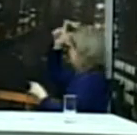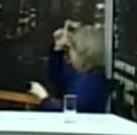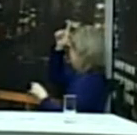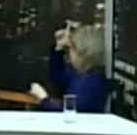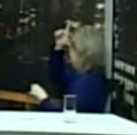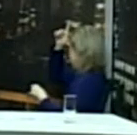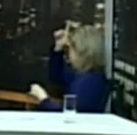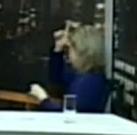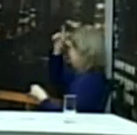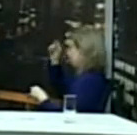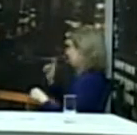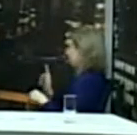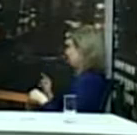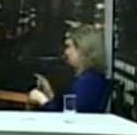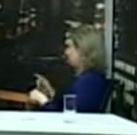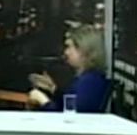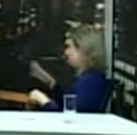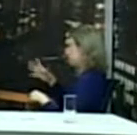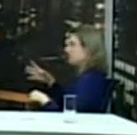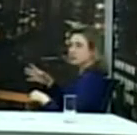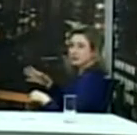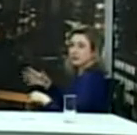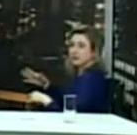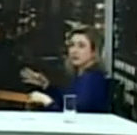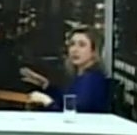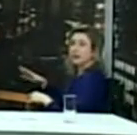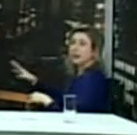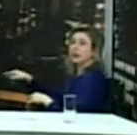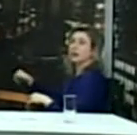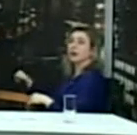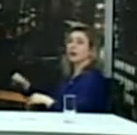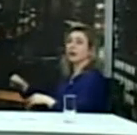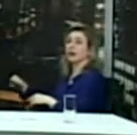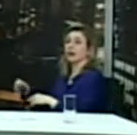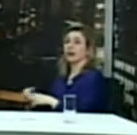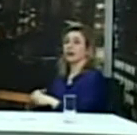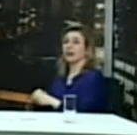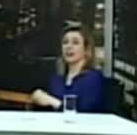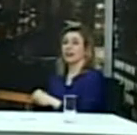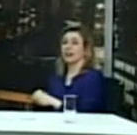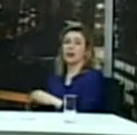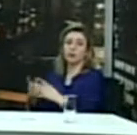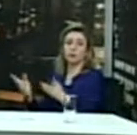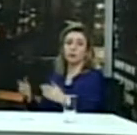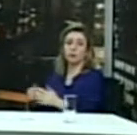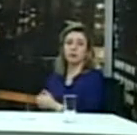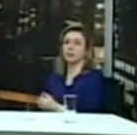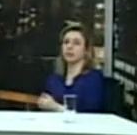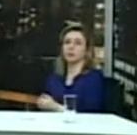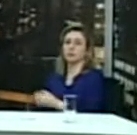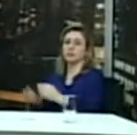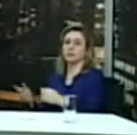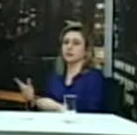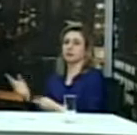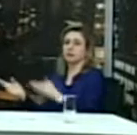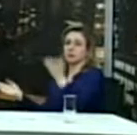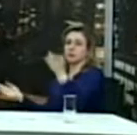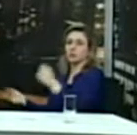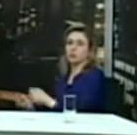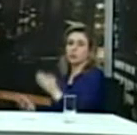Alemã. Não? Mais ou menos. Carlos está dizendo, ó. É, agora eu me perdi na interpretação, na tradução. Precisou